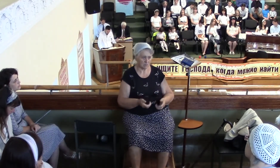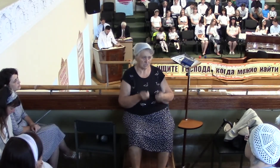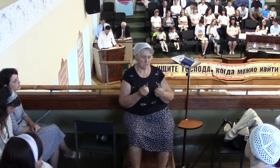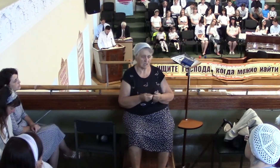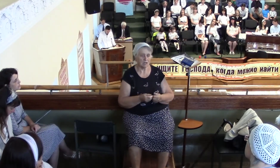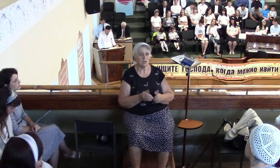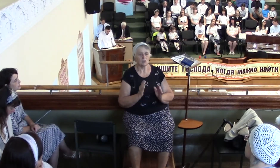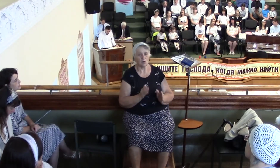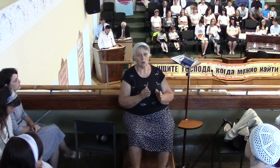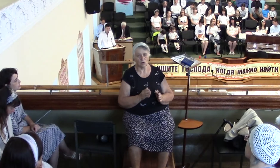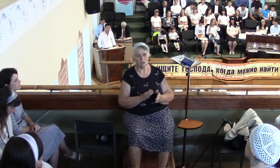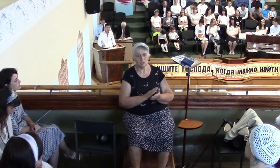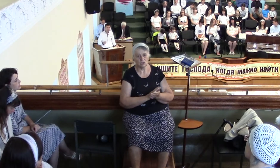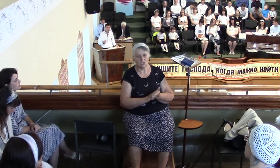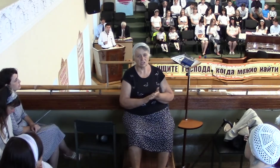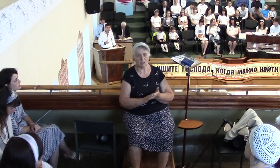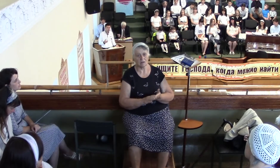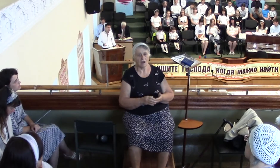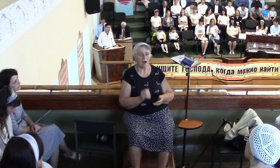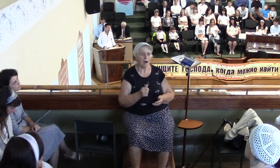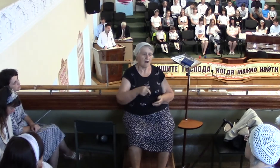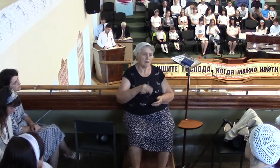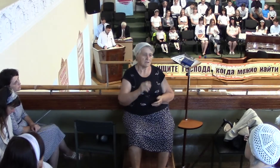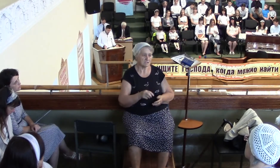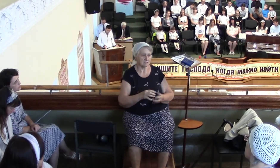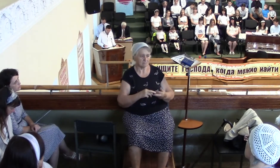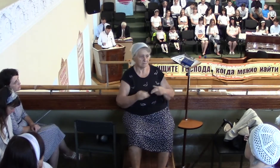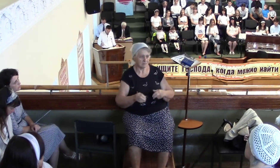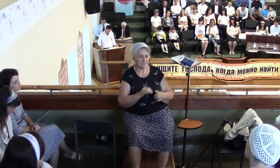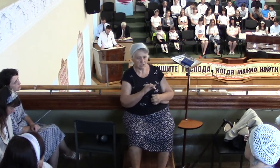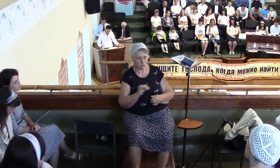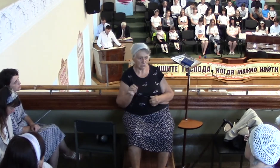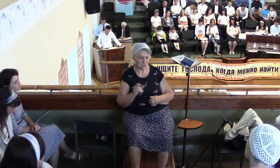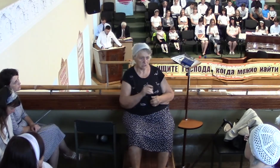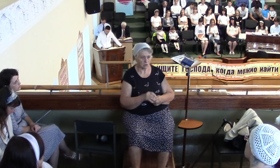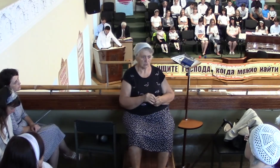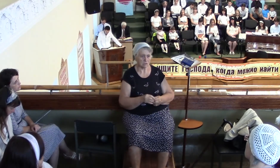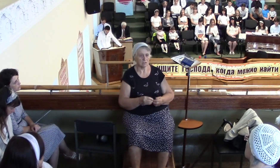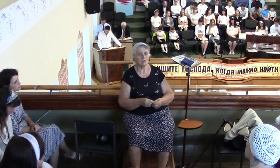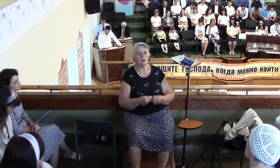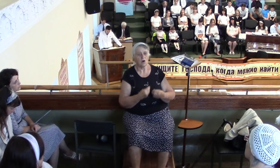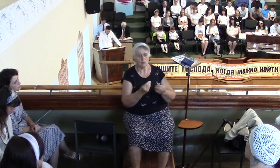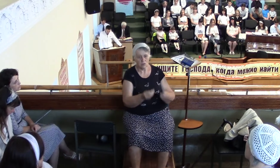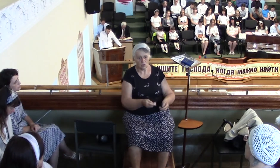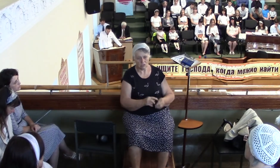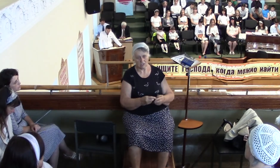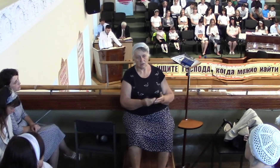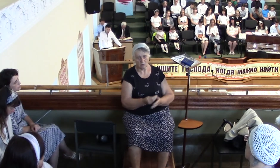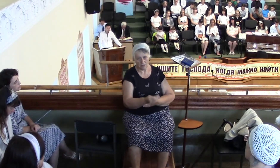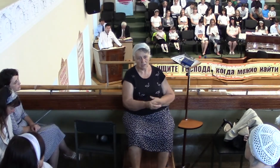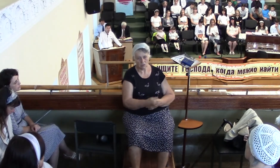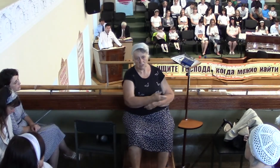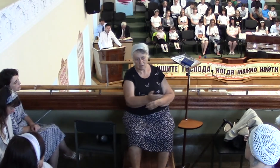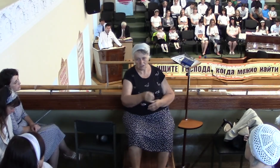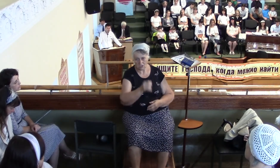чистый Агнец Божий, Христос Своей кровью искупил нас. Он внес эту плату за наш грех.